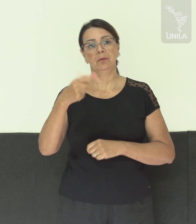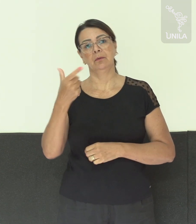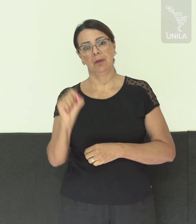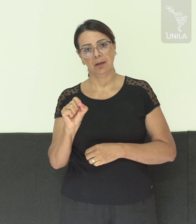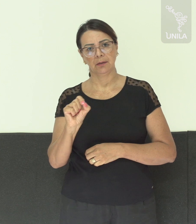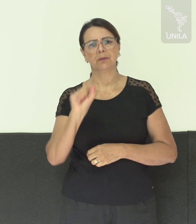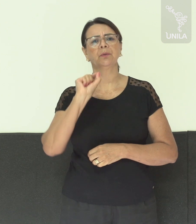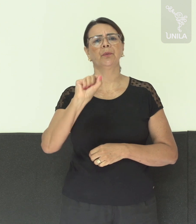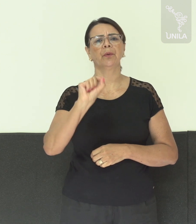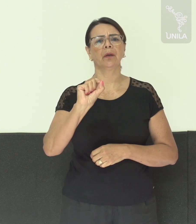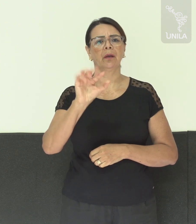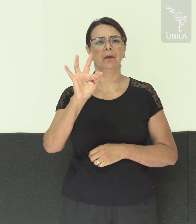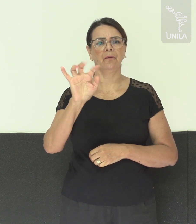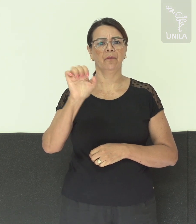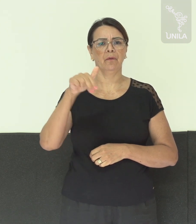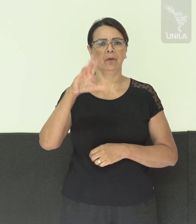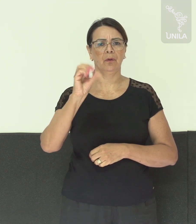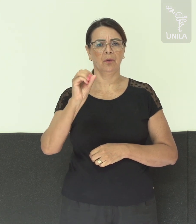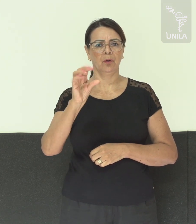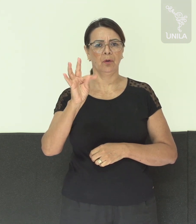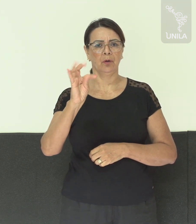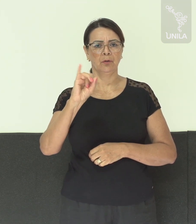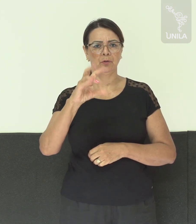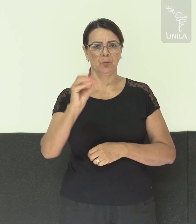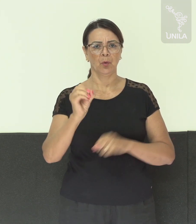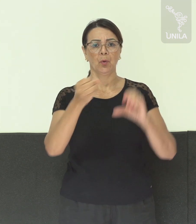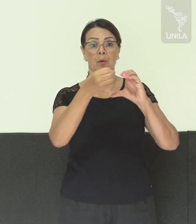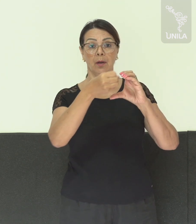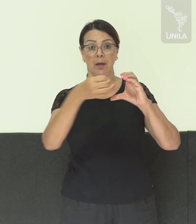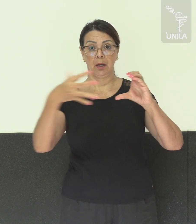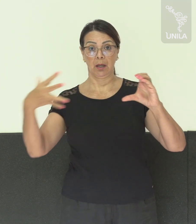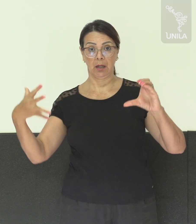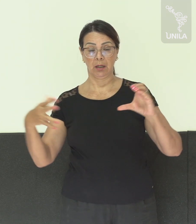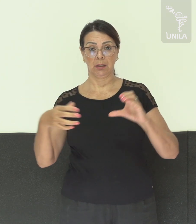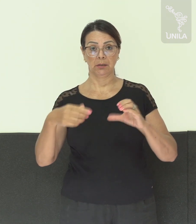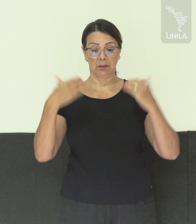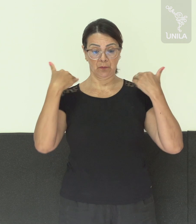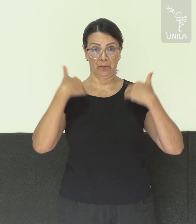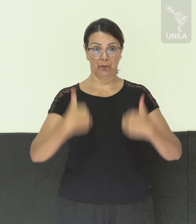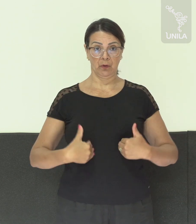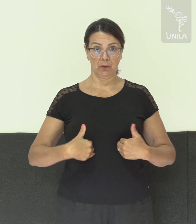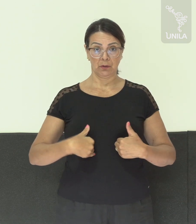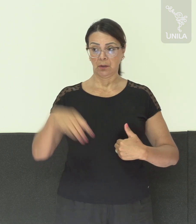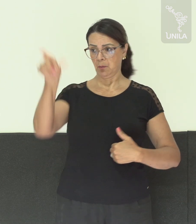7.3.10.10. Entende-se por fenótipo o conjunto de características físicas do indivíduo,